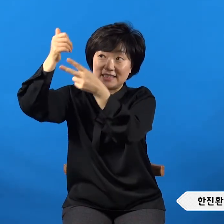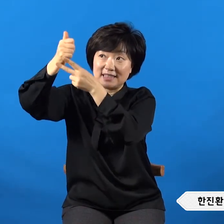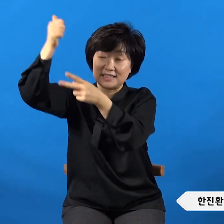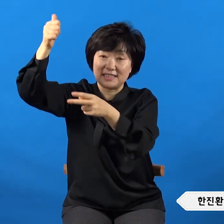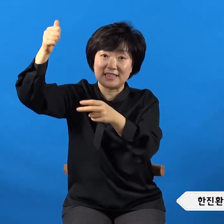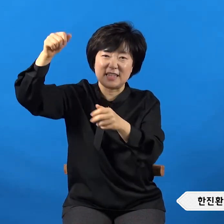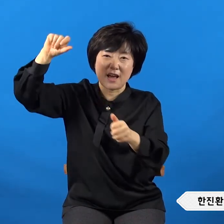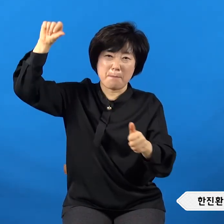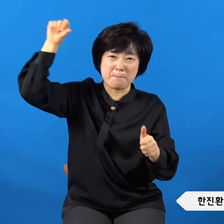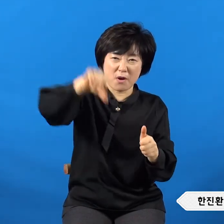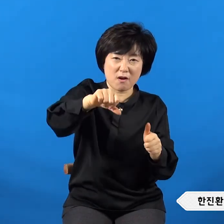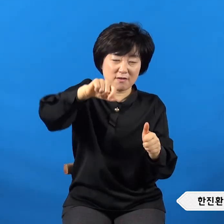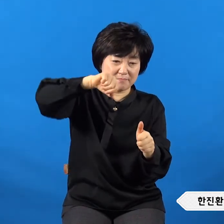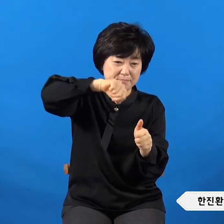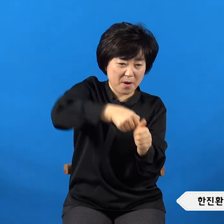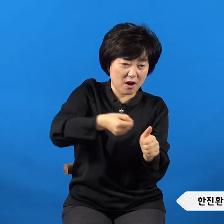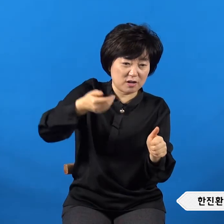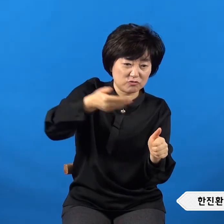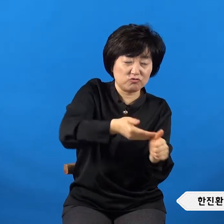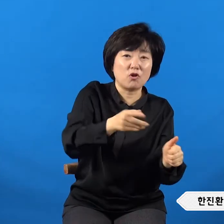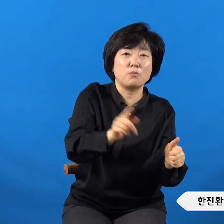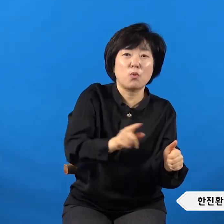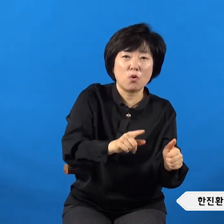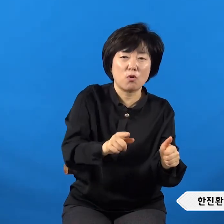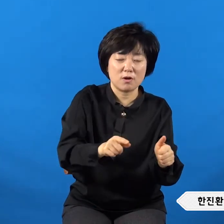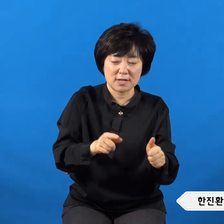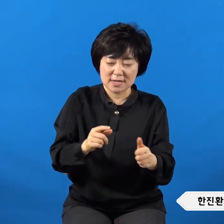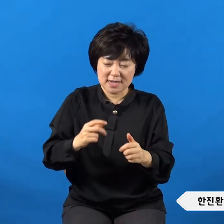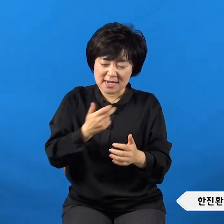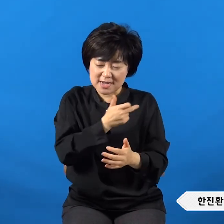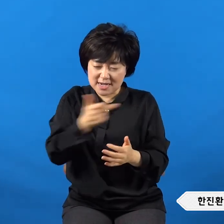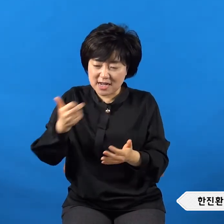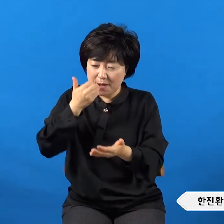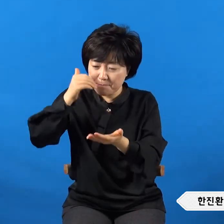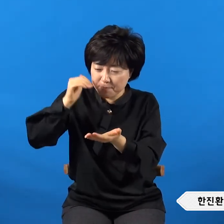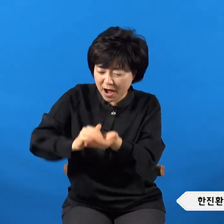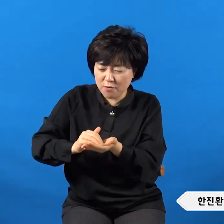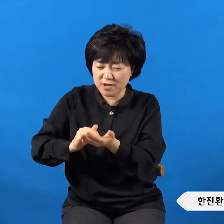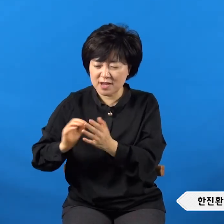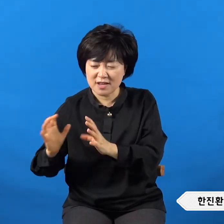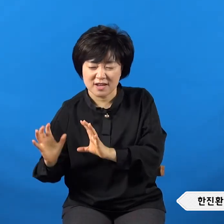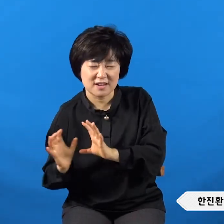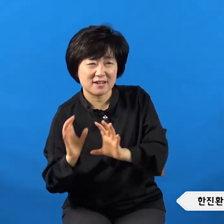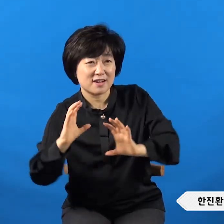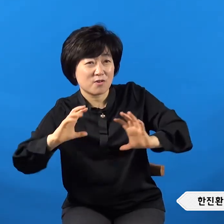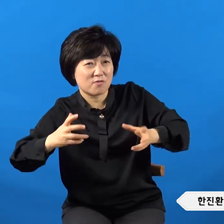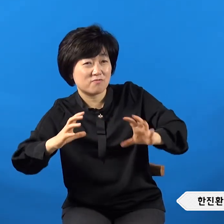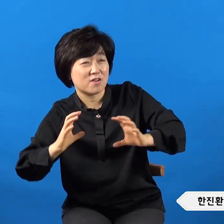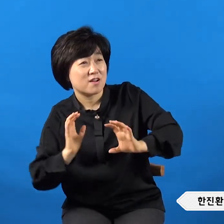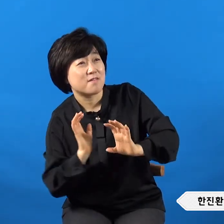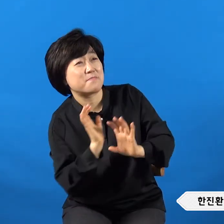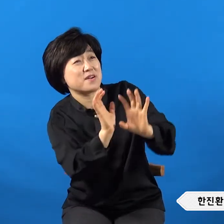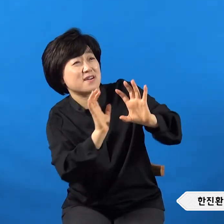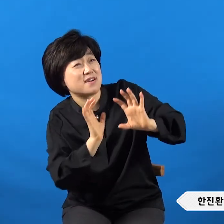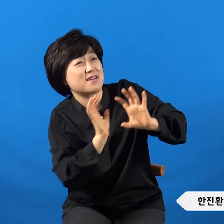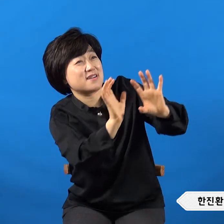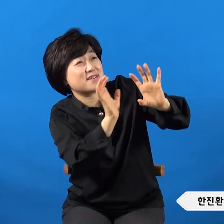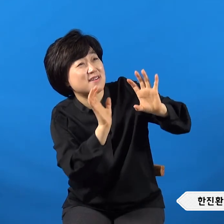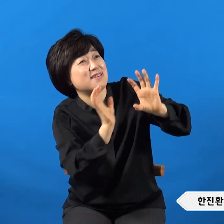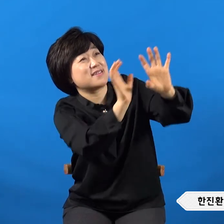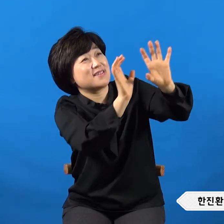형벌이 큰 바위덩이를 그냥 저 산꼭대기까지 밀어 올리면 그게 다시 굴러떨어지게